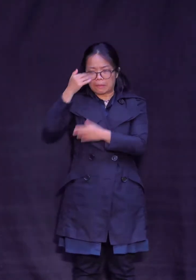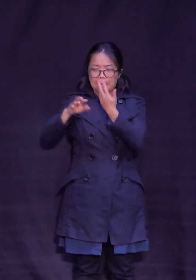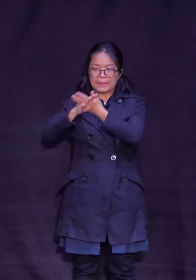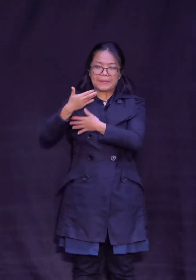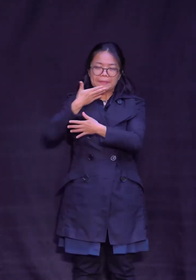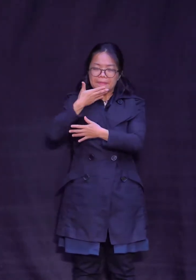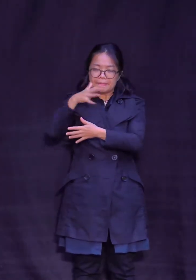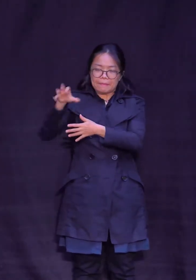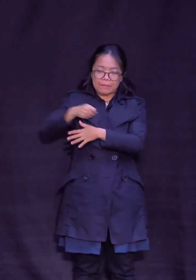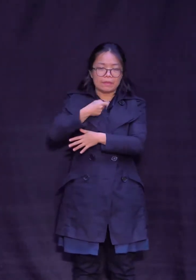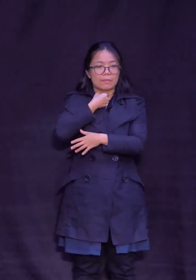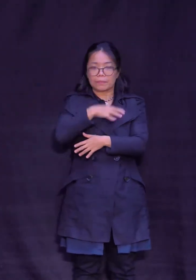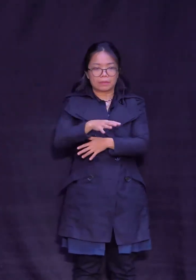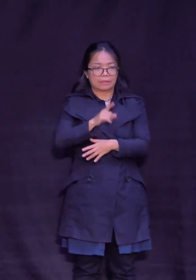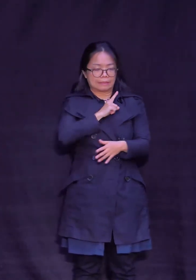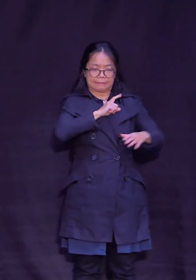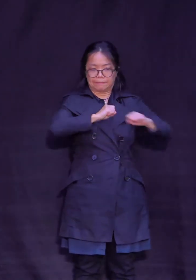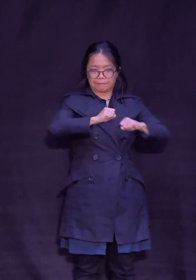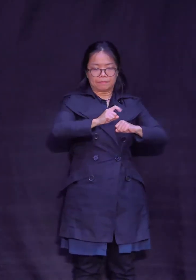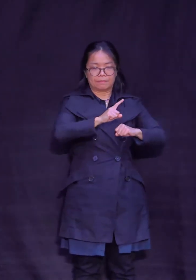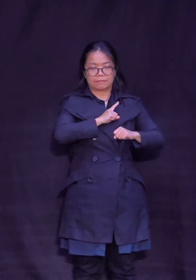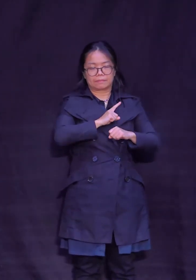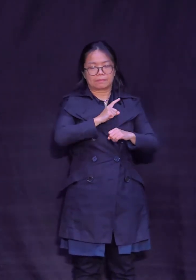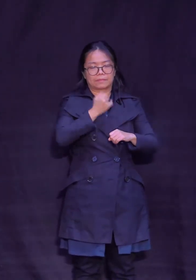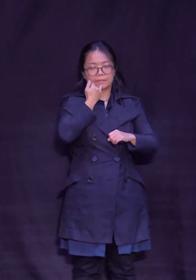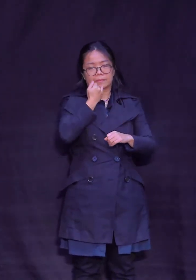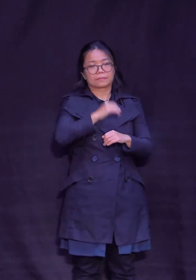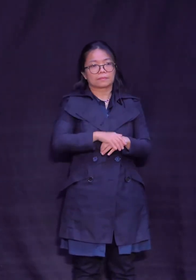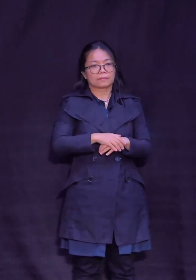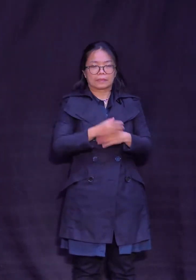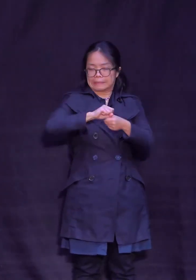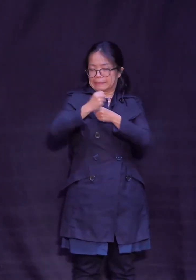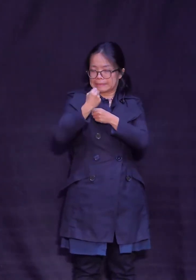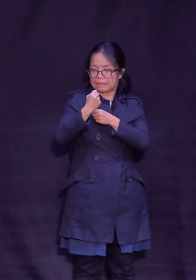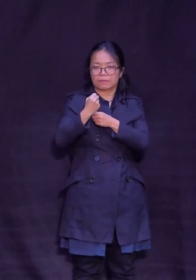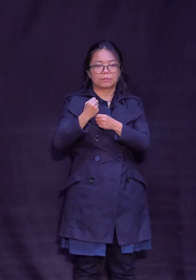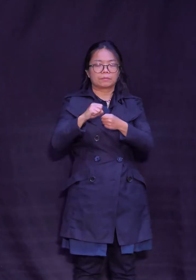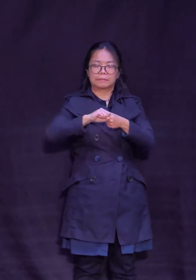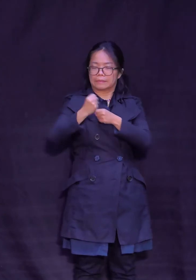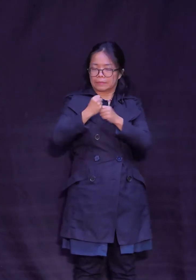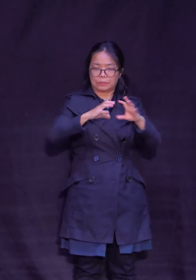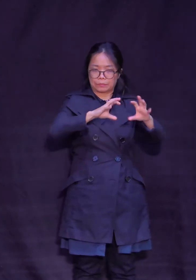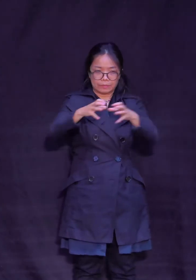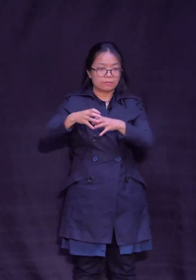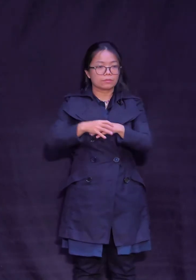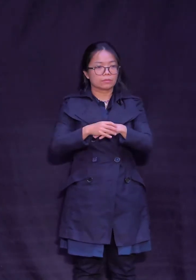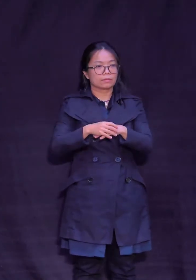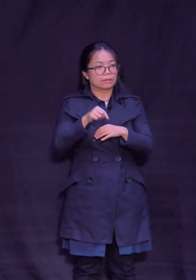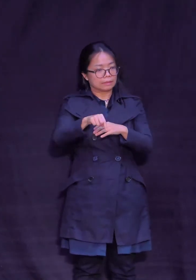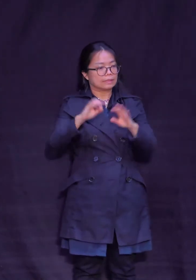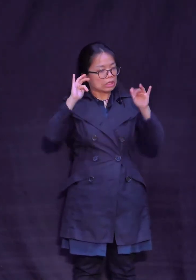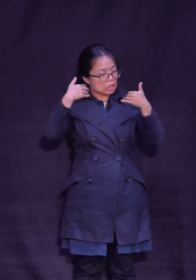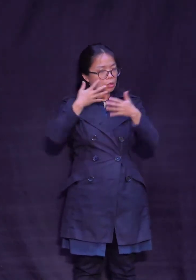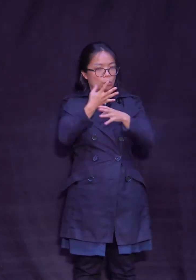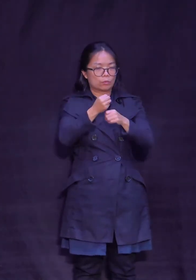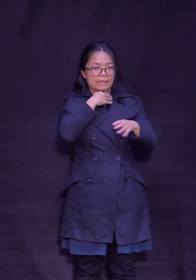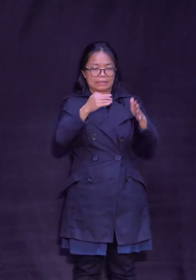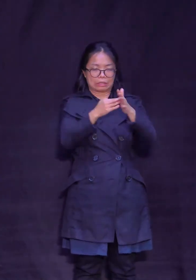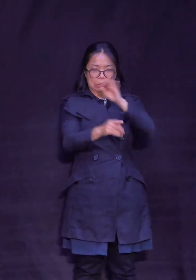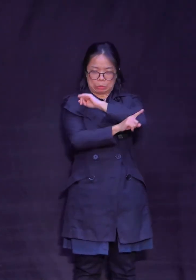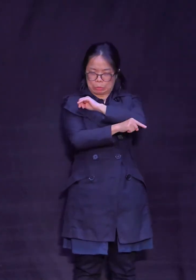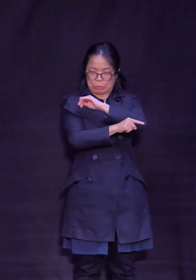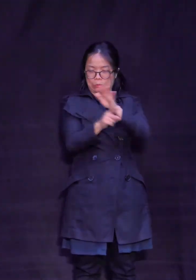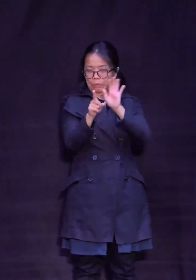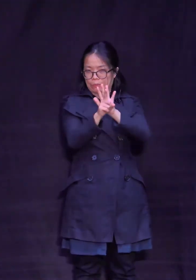益，要自己自立自强。他说加油加油地球。这一支舞马是我们今年的压轴，